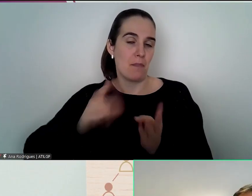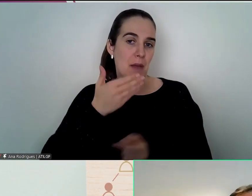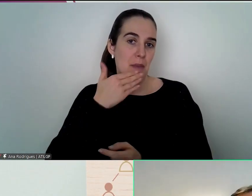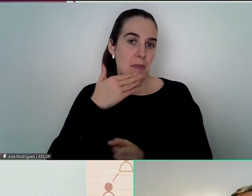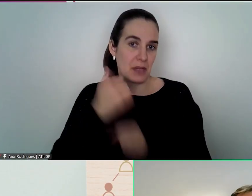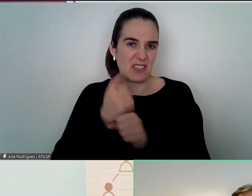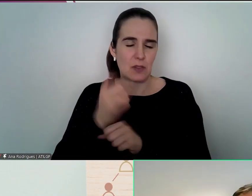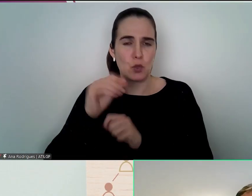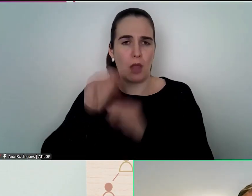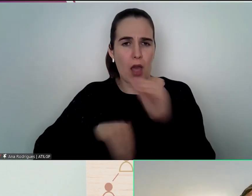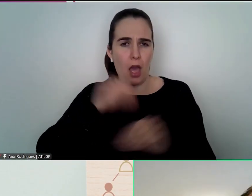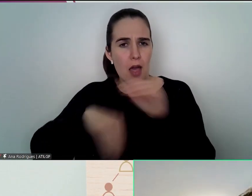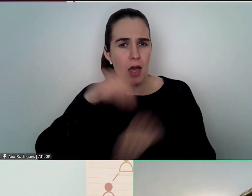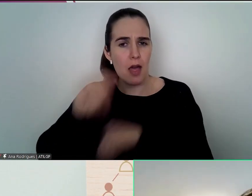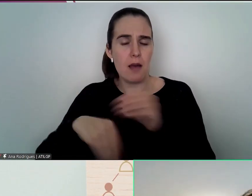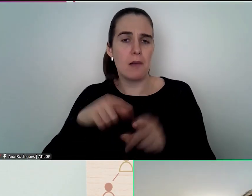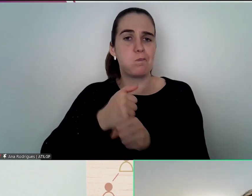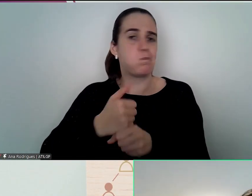tal forma, enfim,